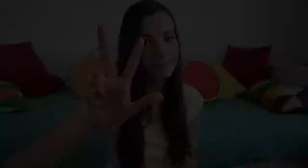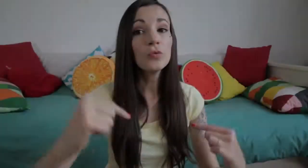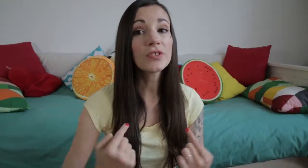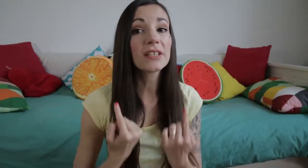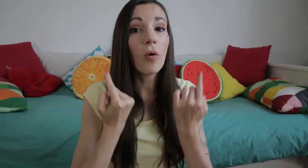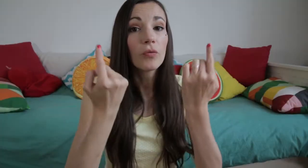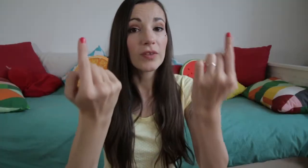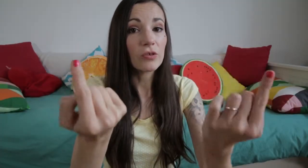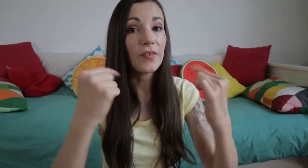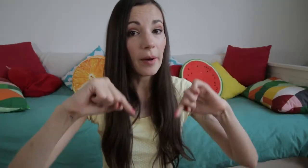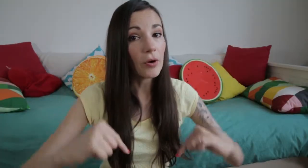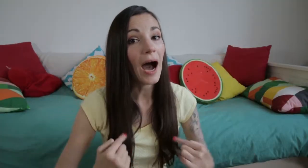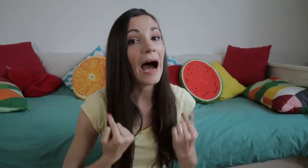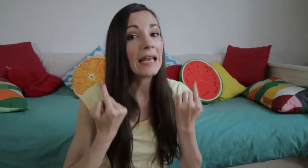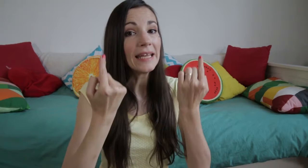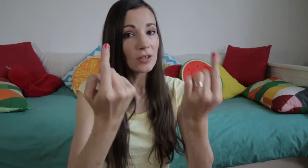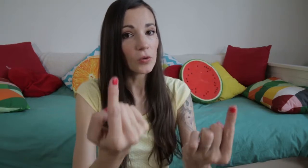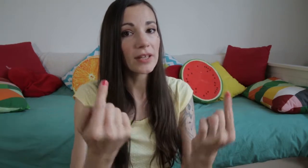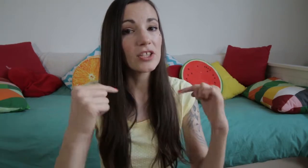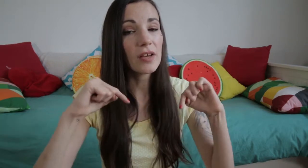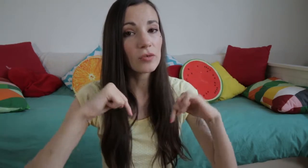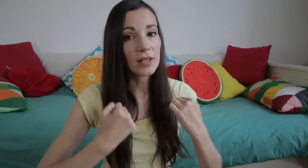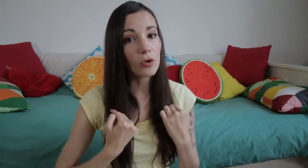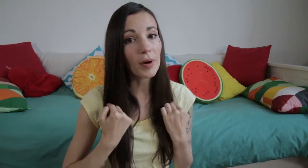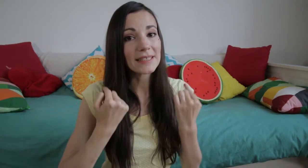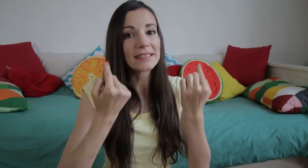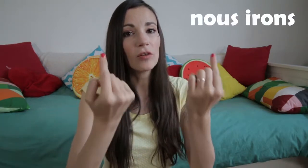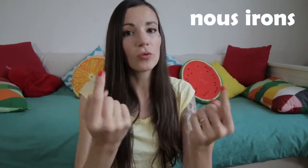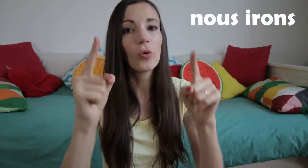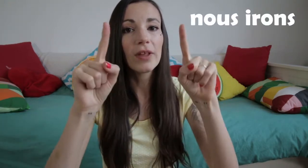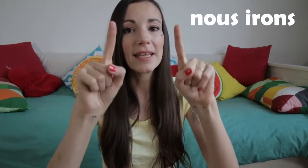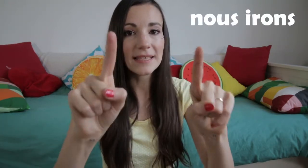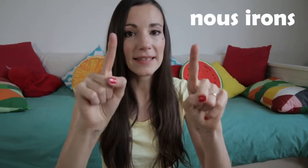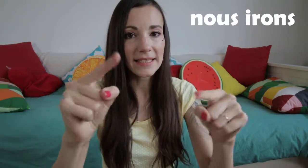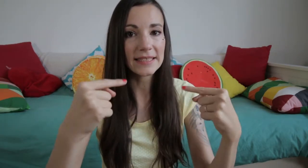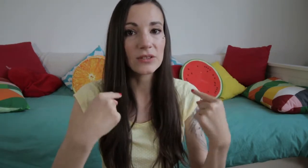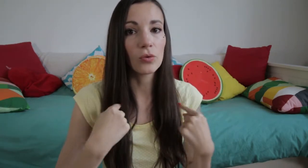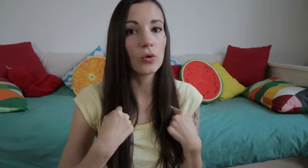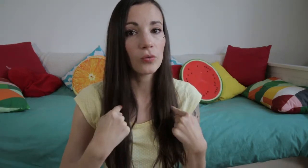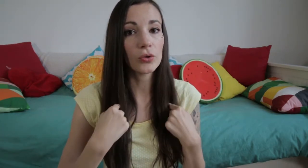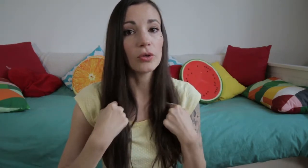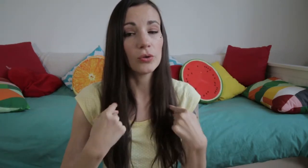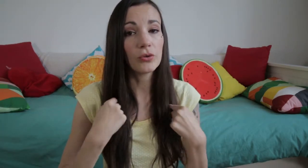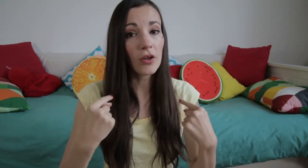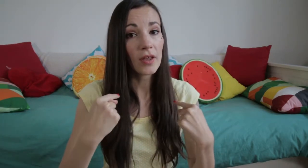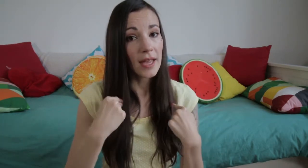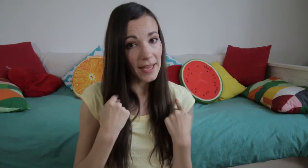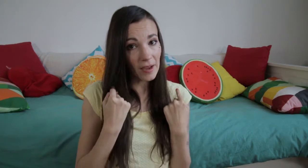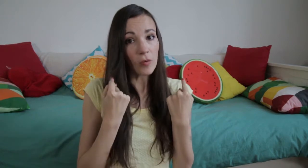Nous irons, c'est le verbe aller qu'on a déjà vu dans les cours précédents. Donc on a les index qui sont contre le torse et on